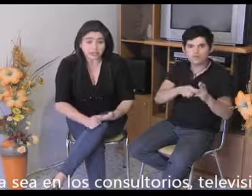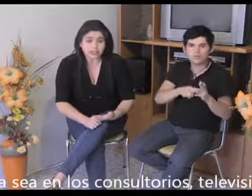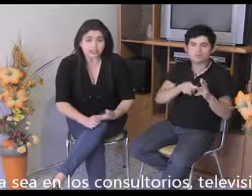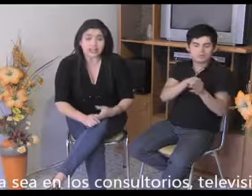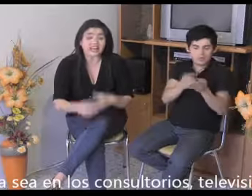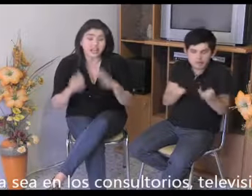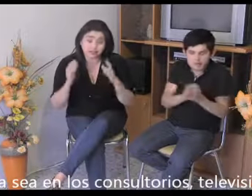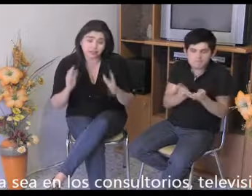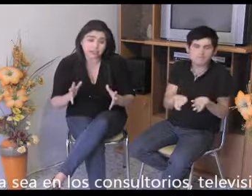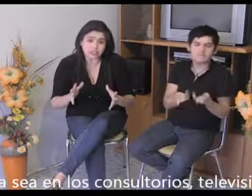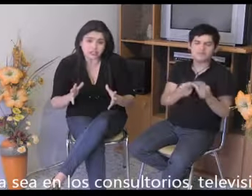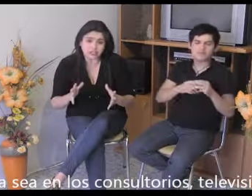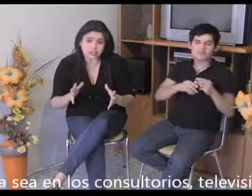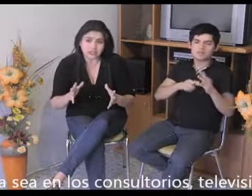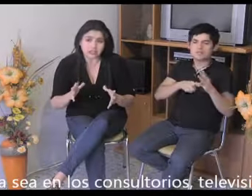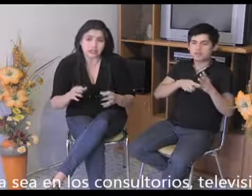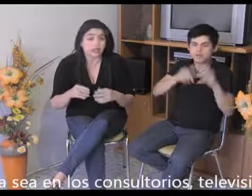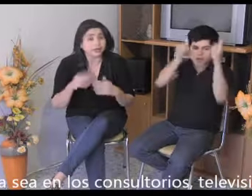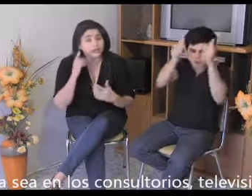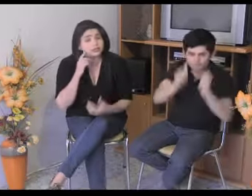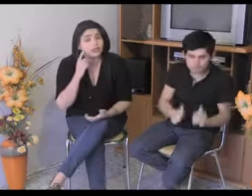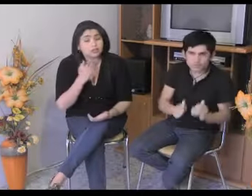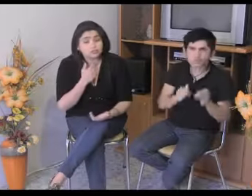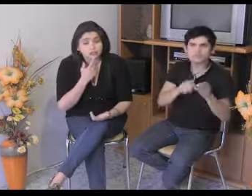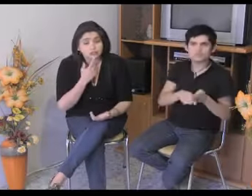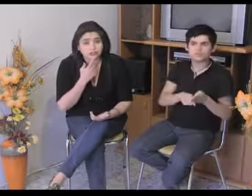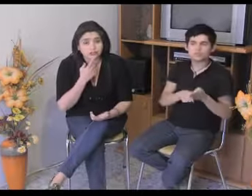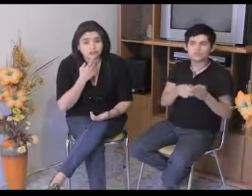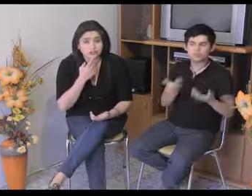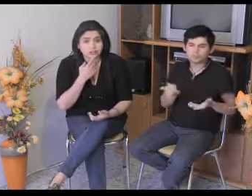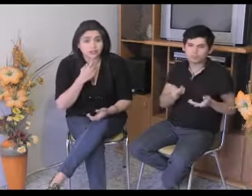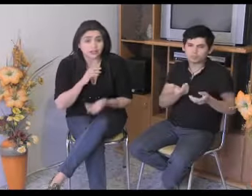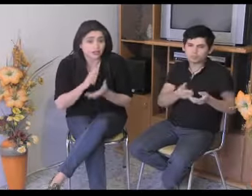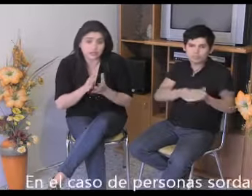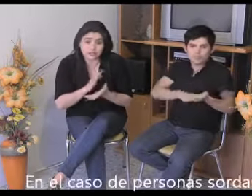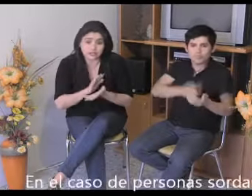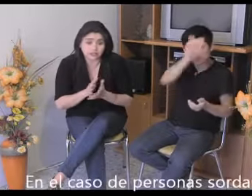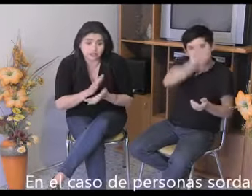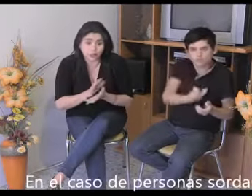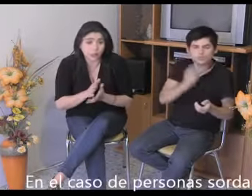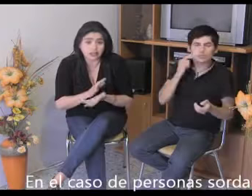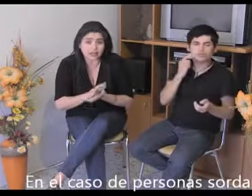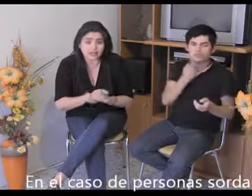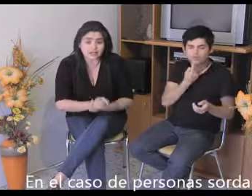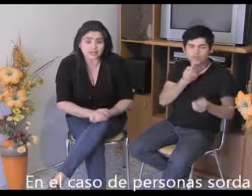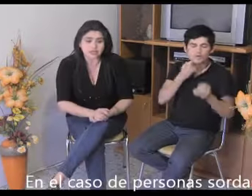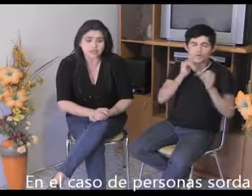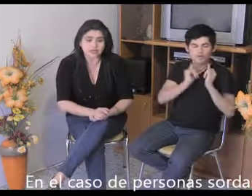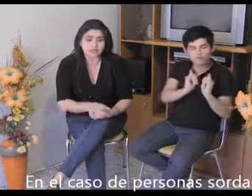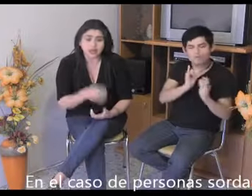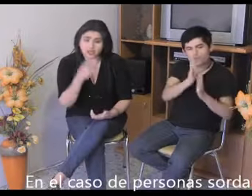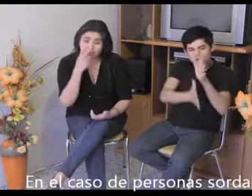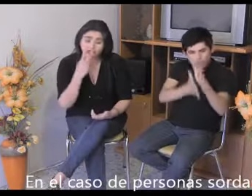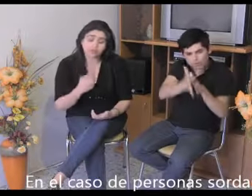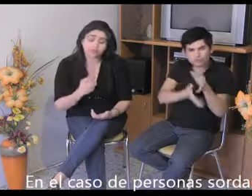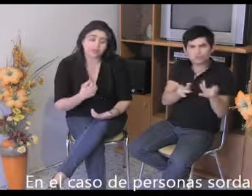revistas, afiches, en el caso de las personas sordas, en el lenguaje de señas, en el caso de las personas